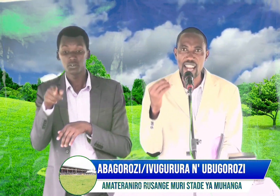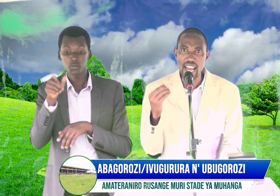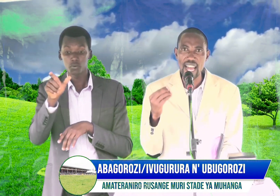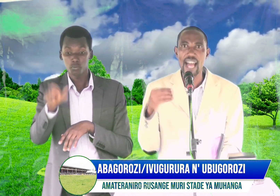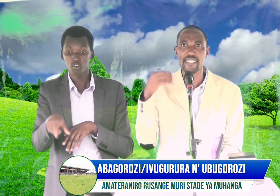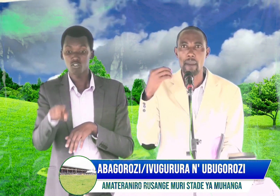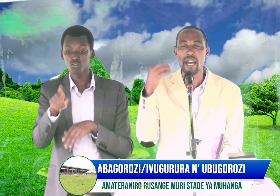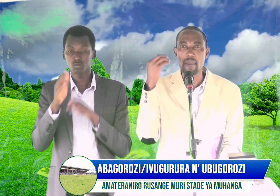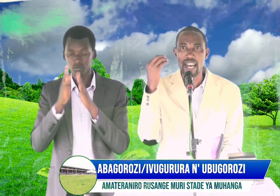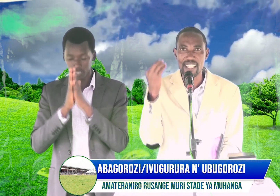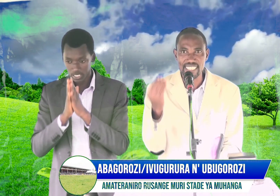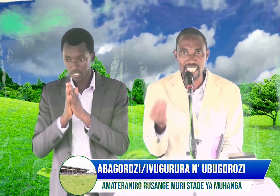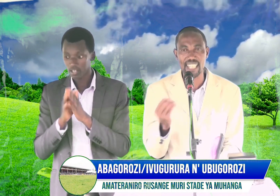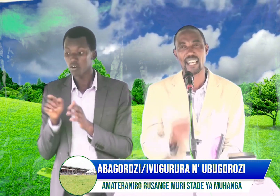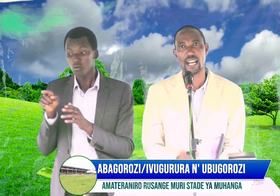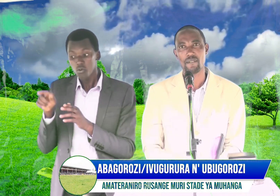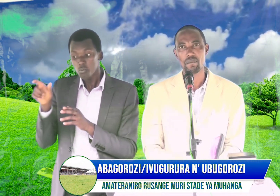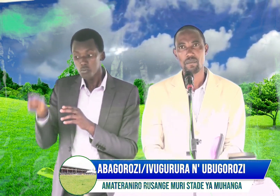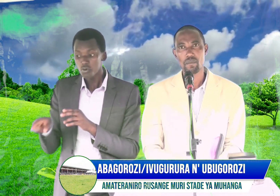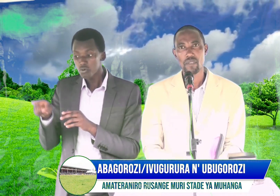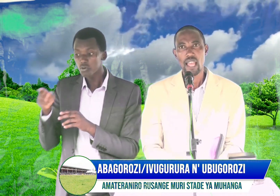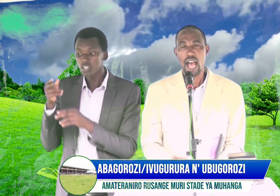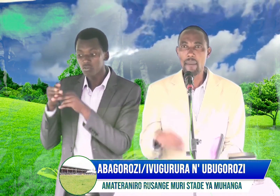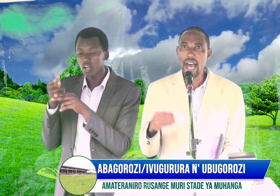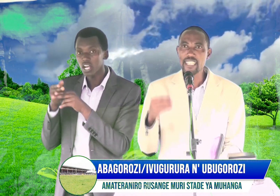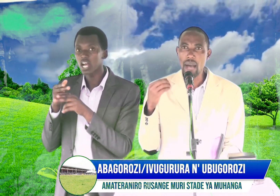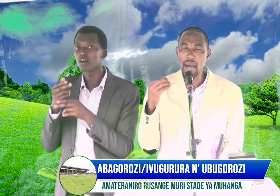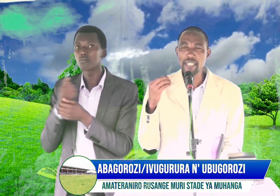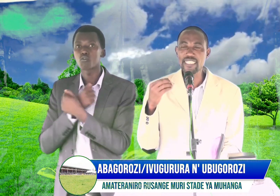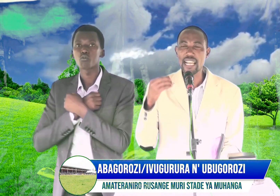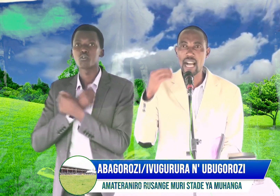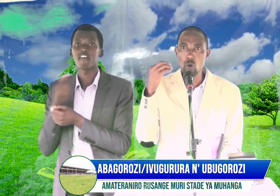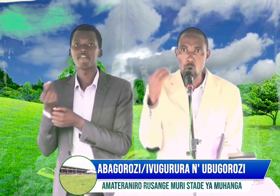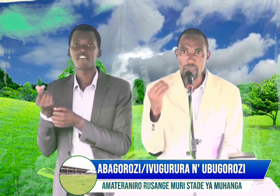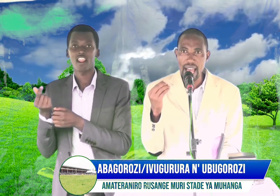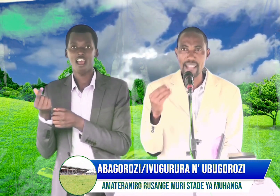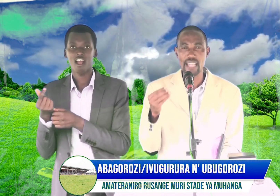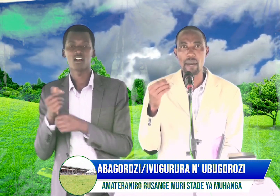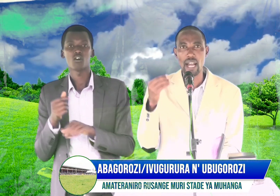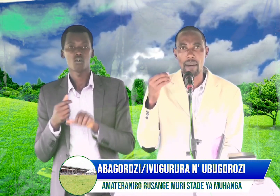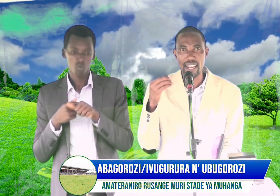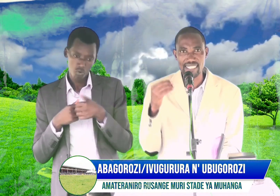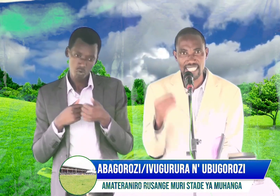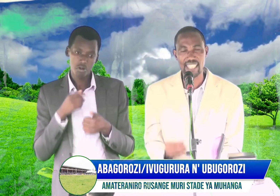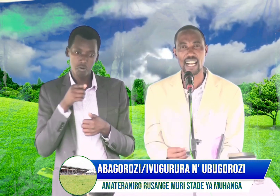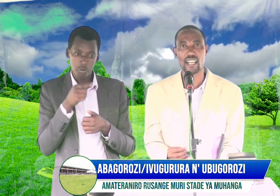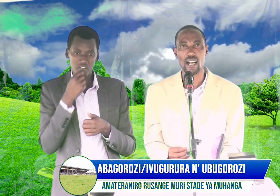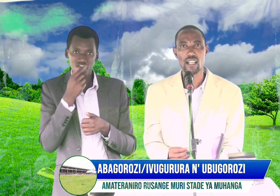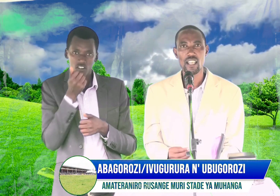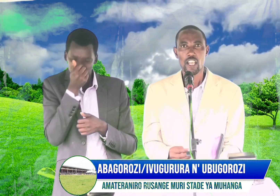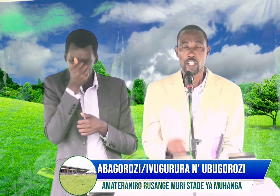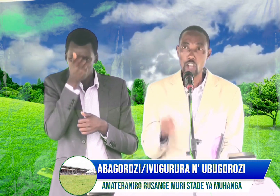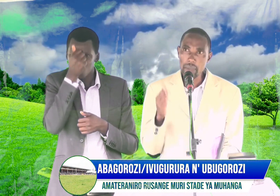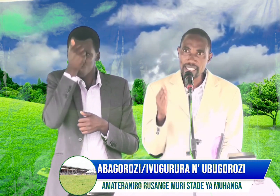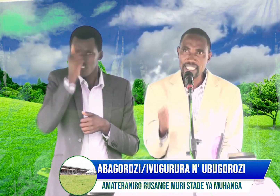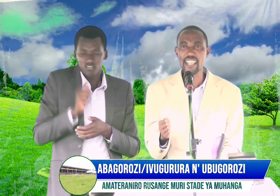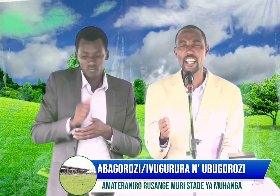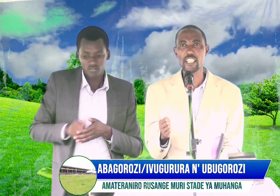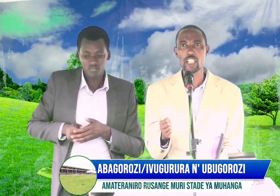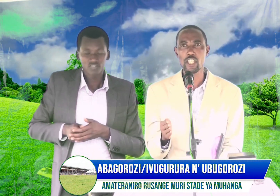bamukunda faranga nyamara barasengaga abandi babitaga ngumya nyamara barasengaga